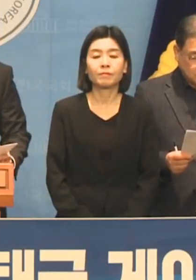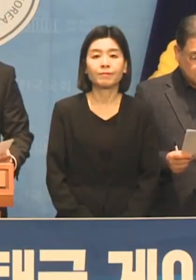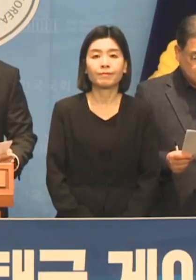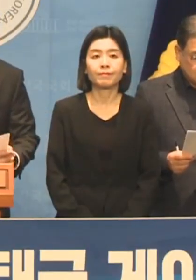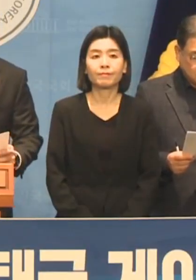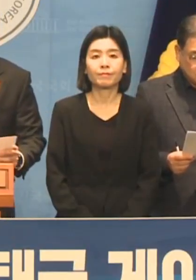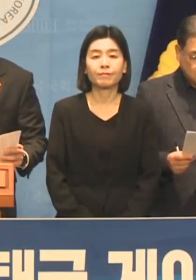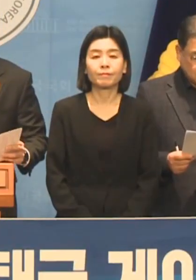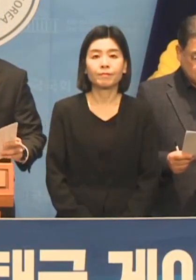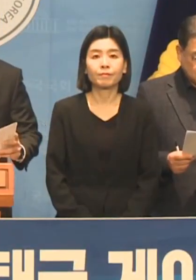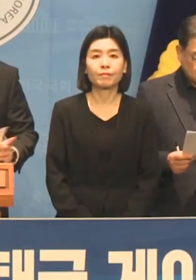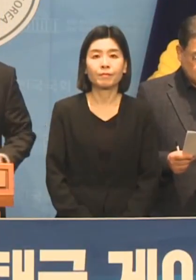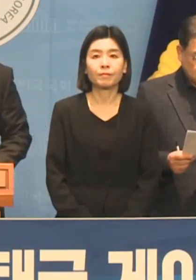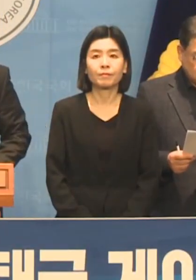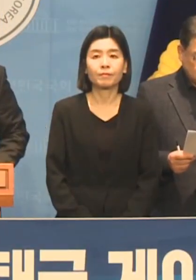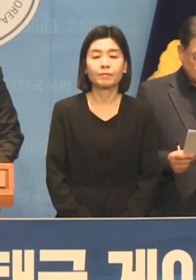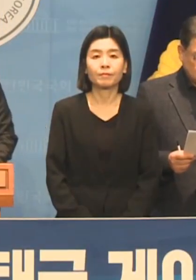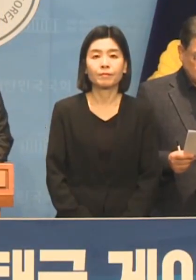안 꺼진다.